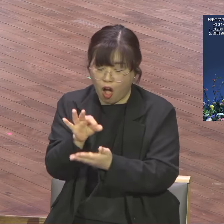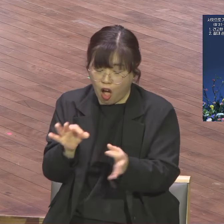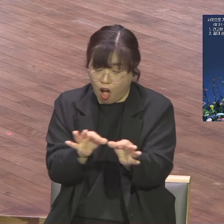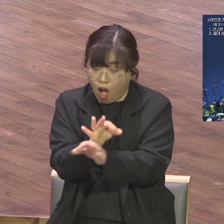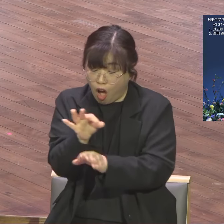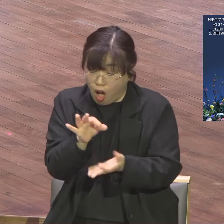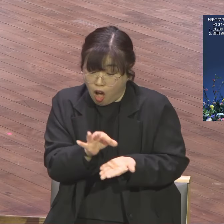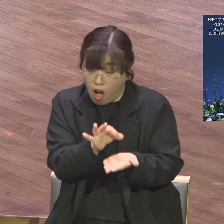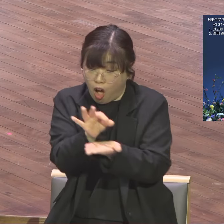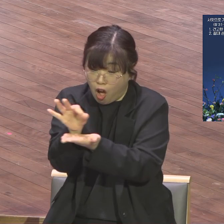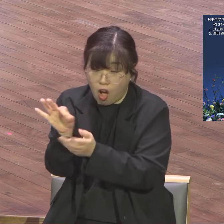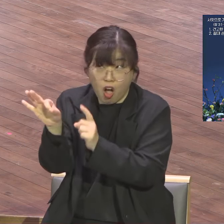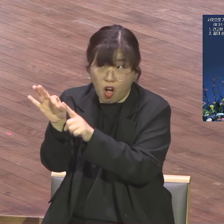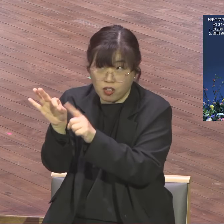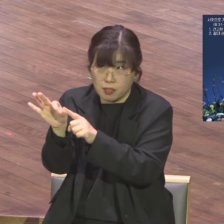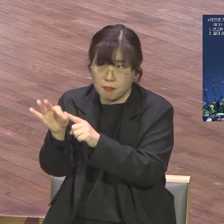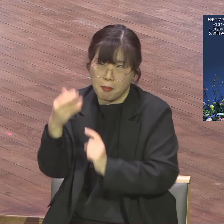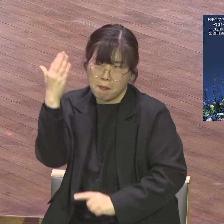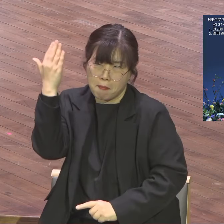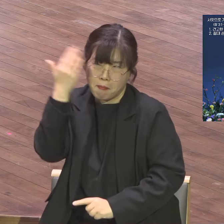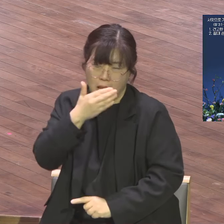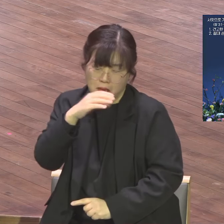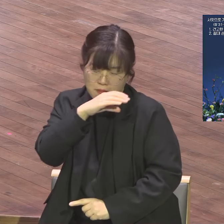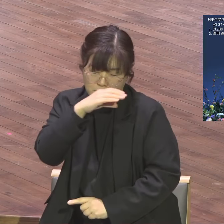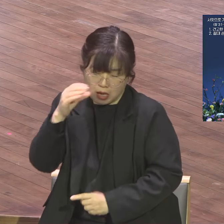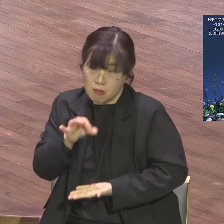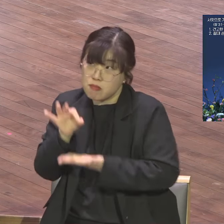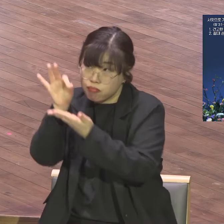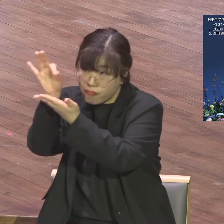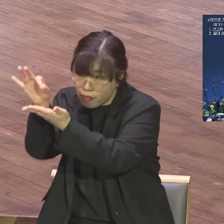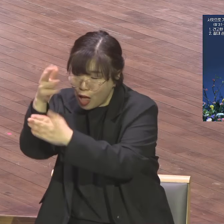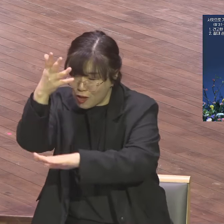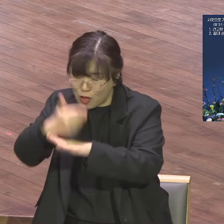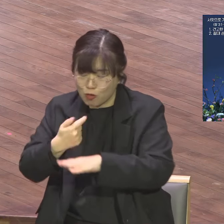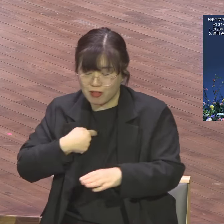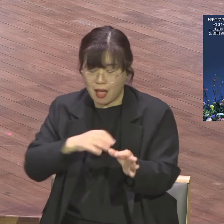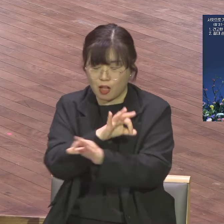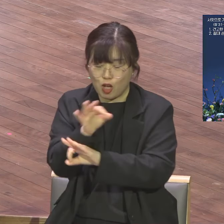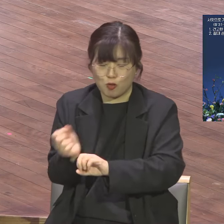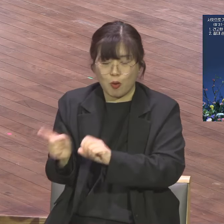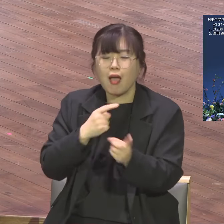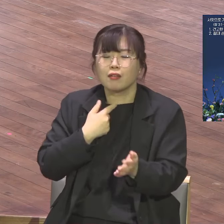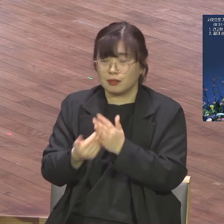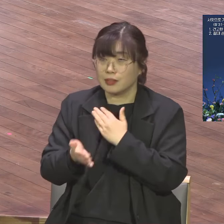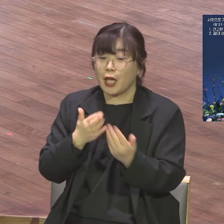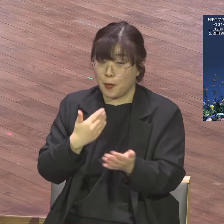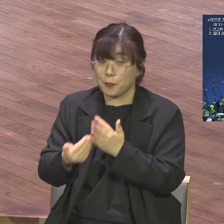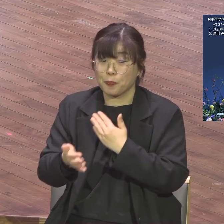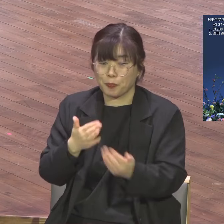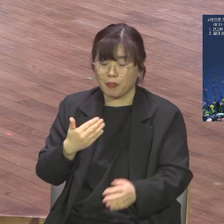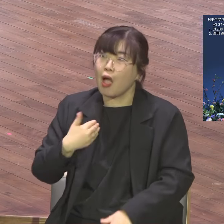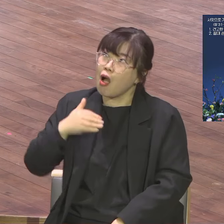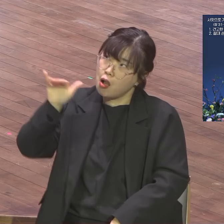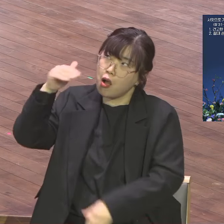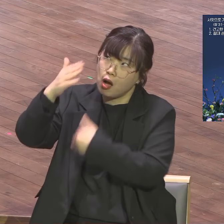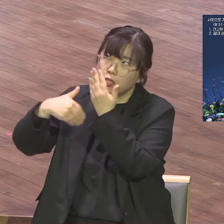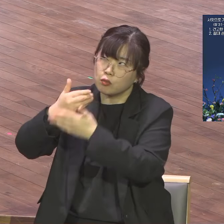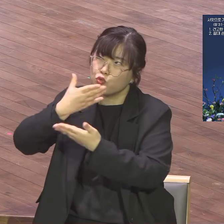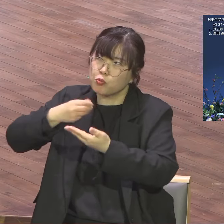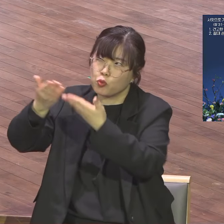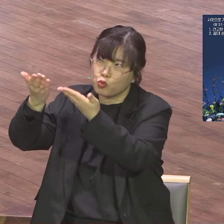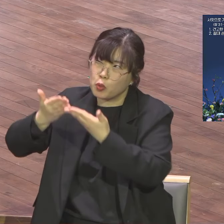좀 받아보겠습니다. 우리 집에 포도주 포도가 넘치도록 하나님 나도 축복 좀 받게 하여